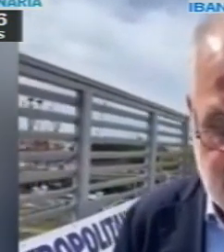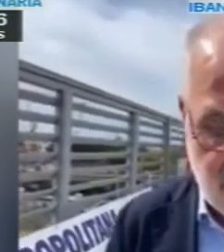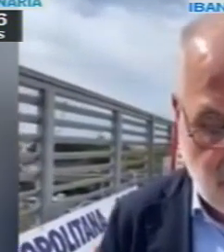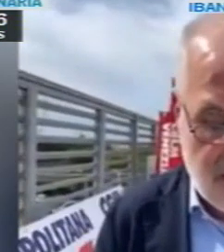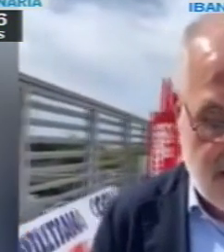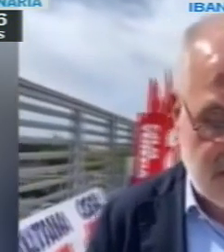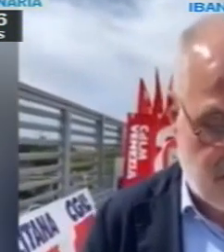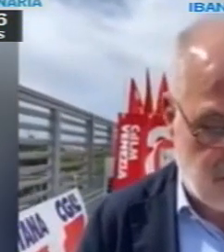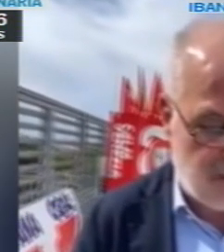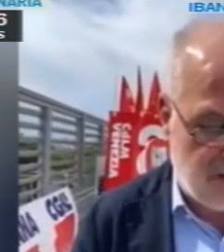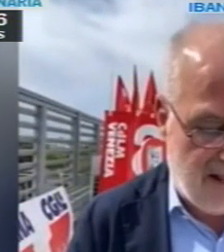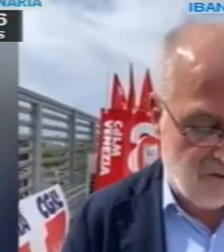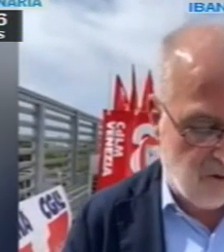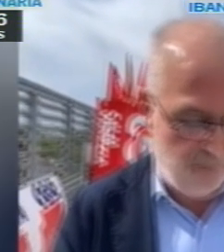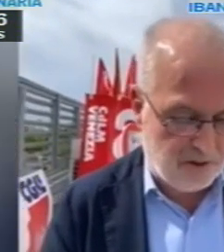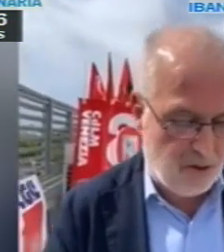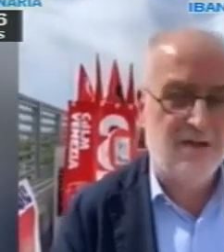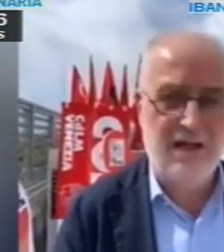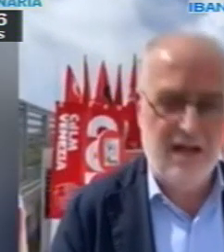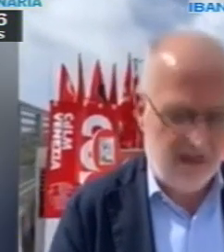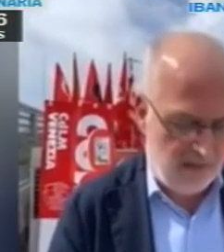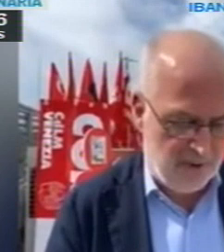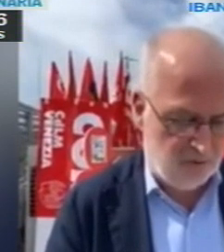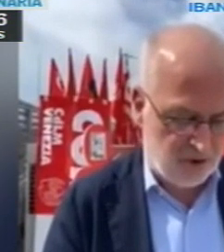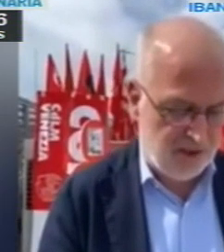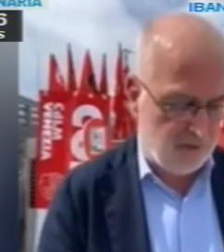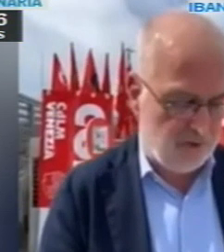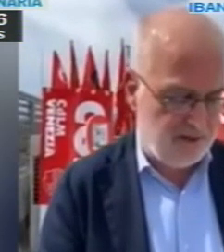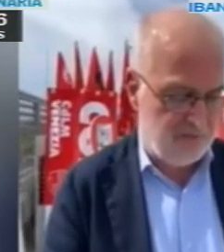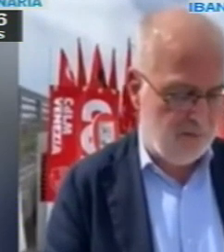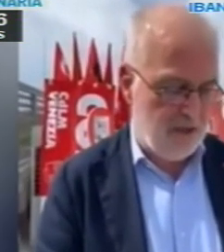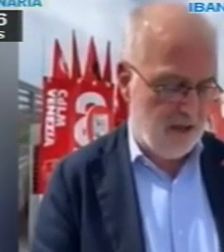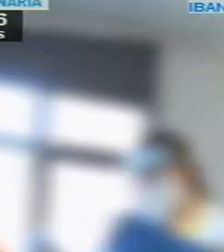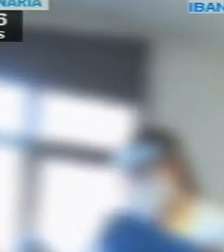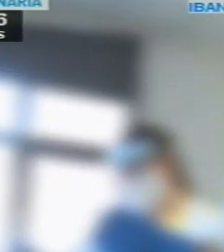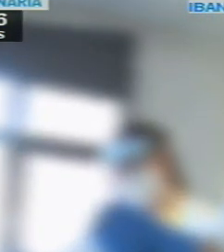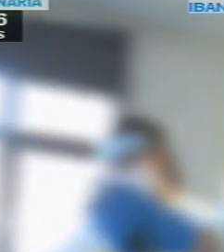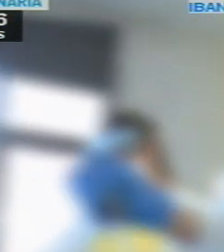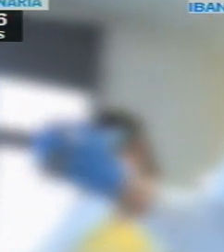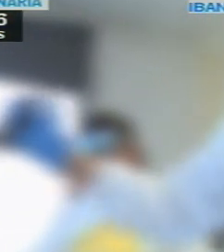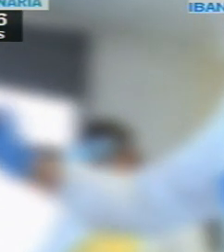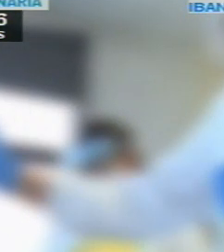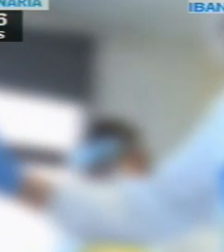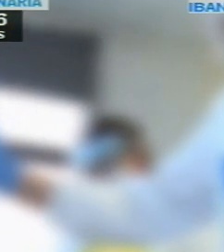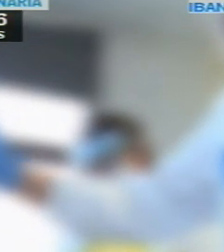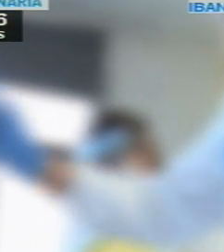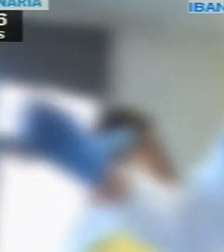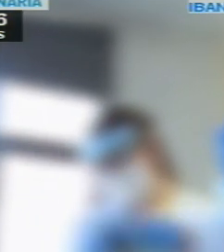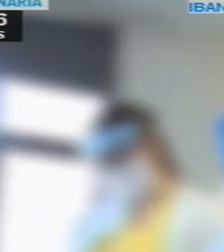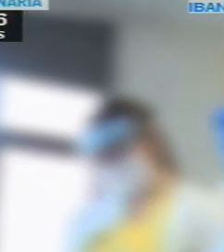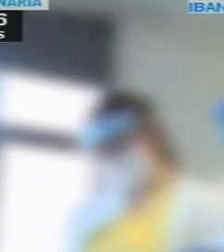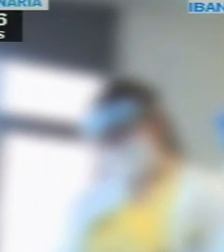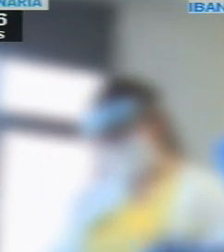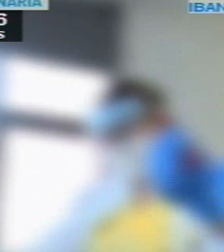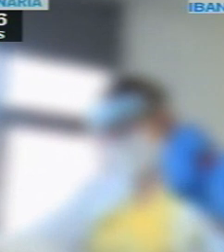lo stanno ancora adesso aiutando per contenere e per uscire da questa epidemia. Nel giorno della festa dei lavoratori, il